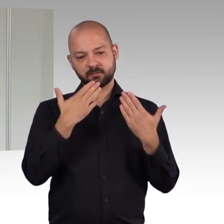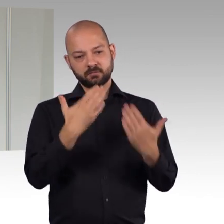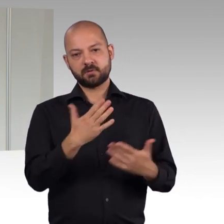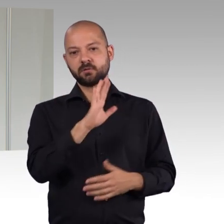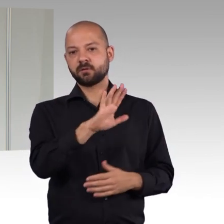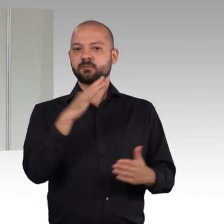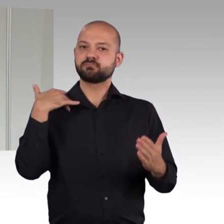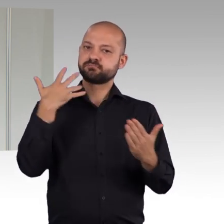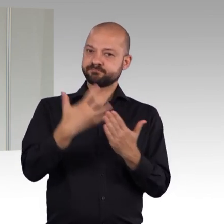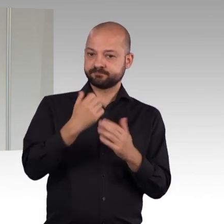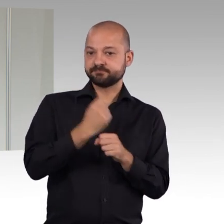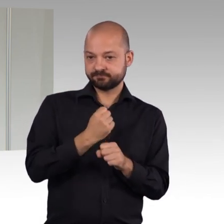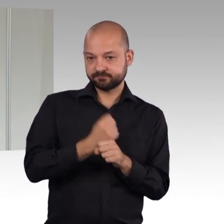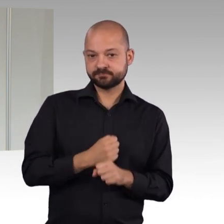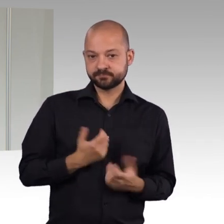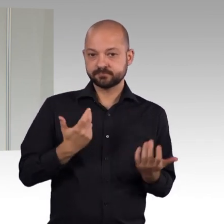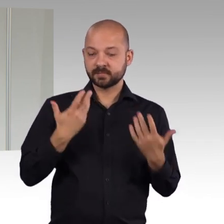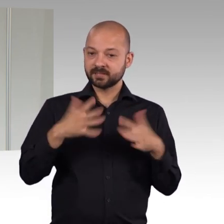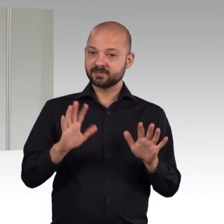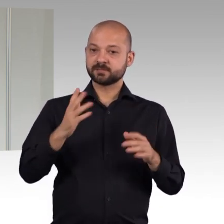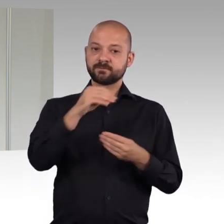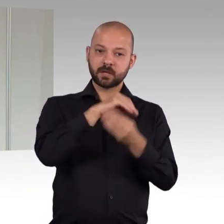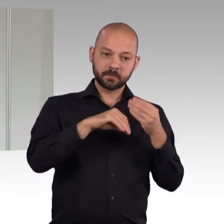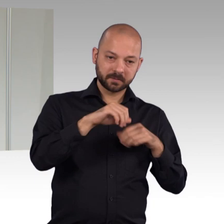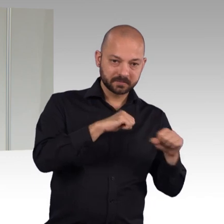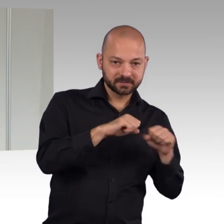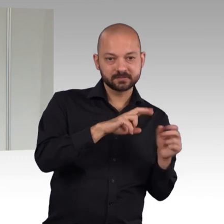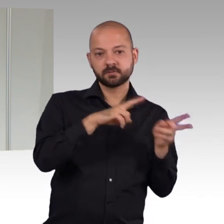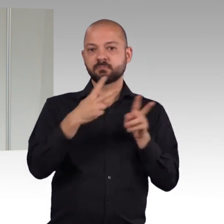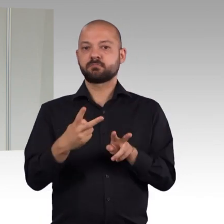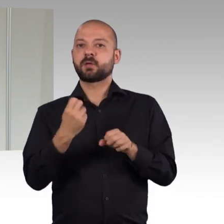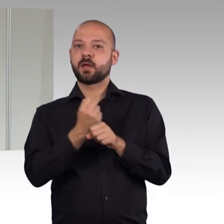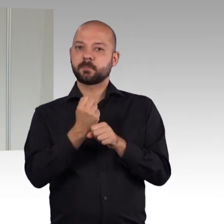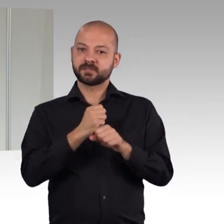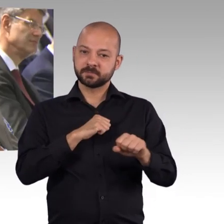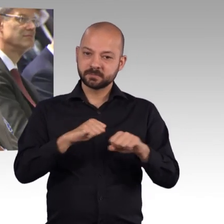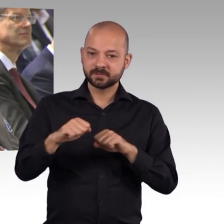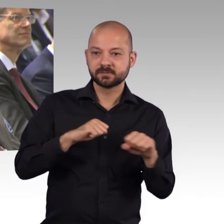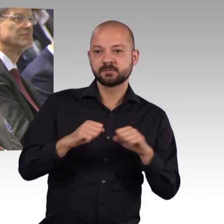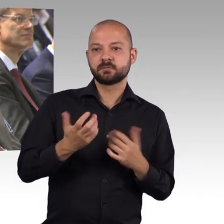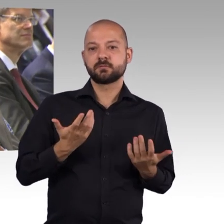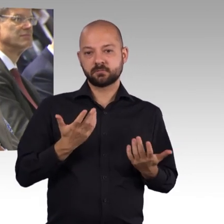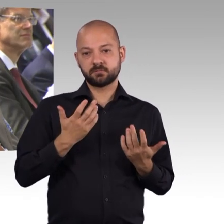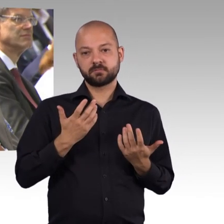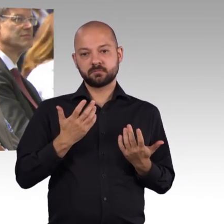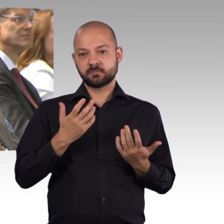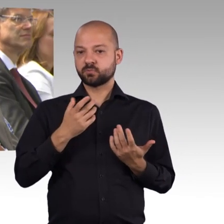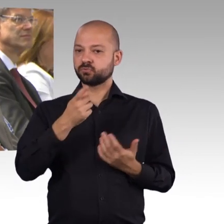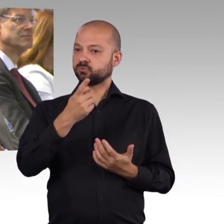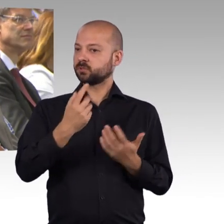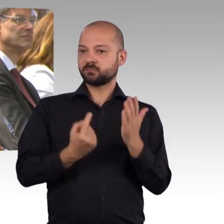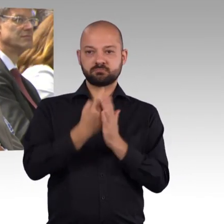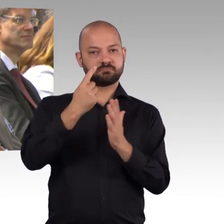der Familienpolitik, was die Frage der Vereinbarkeit von Familie und Beruf angeht, was die Strukturen der Jobcenter angeht. Und Sie haben für die Bundeswehr